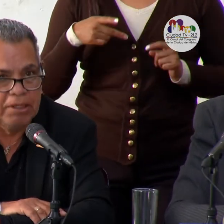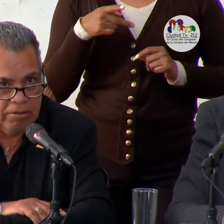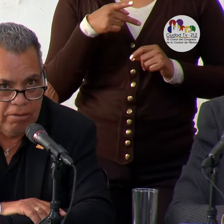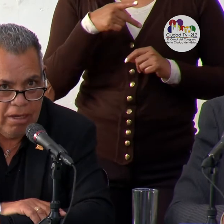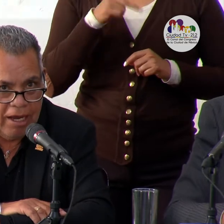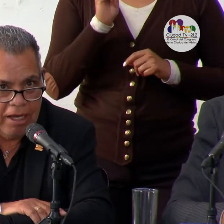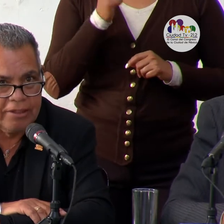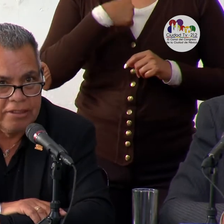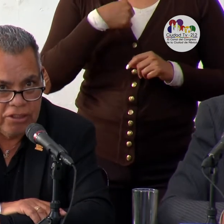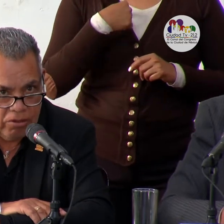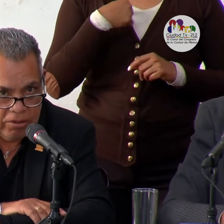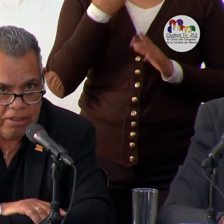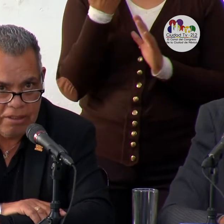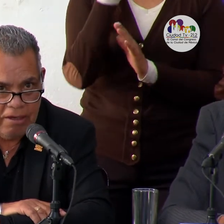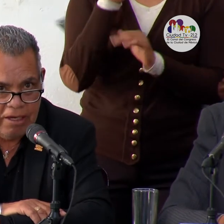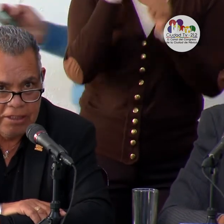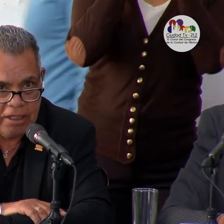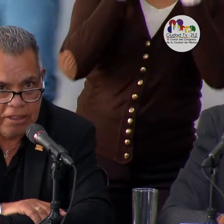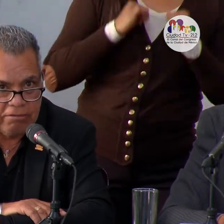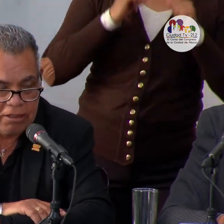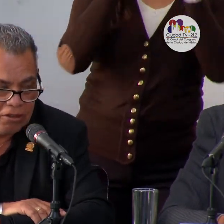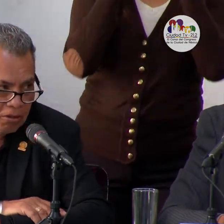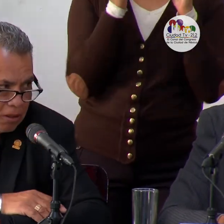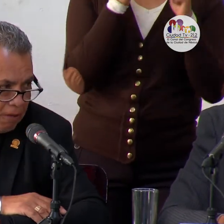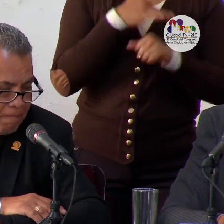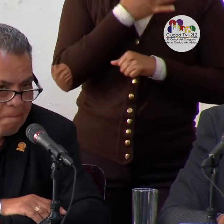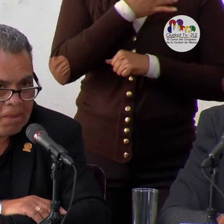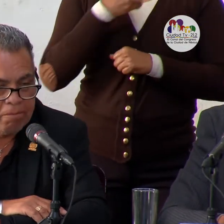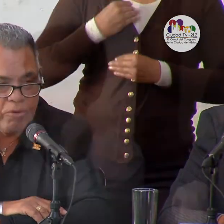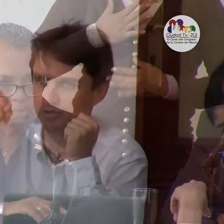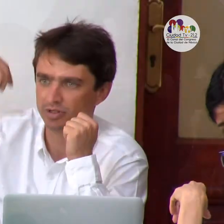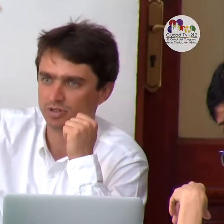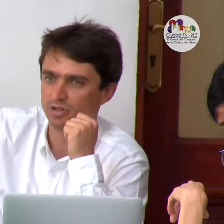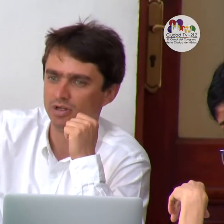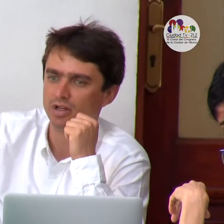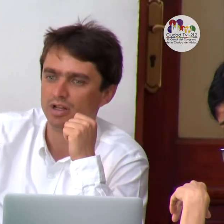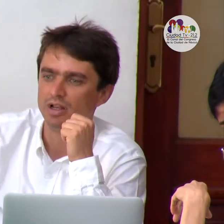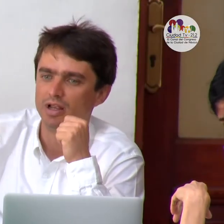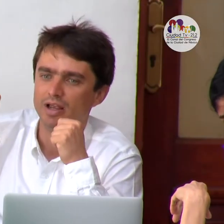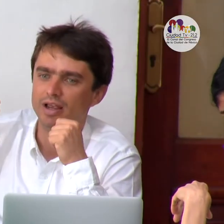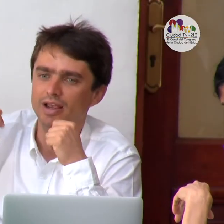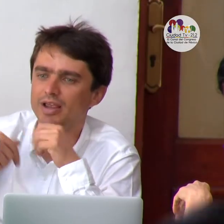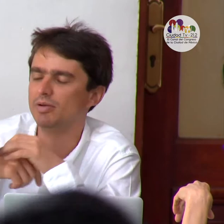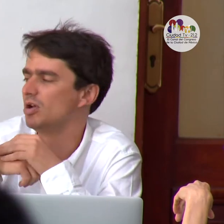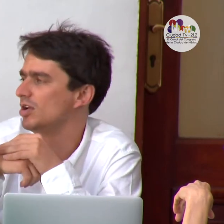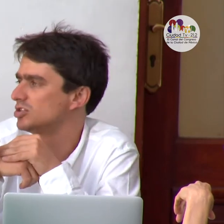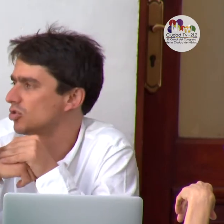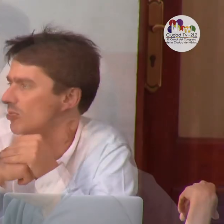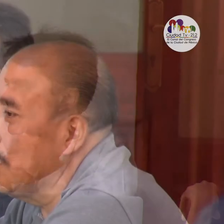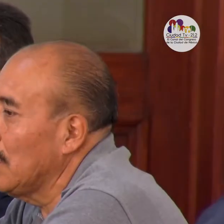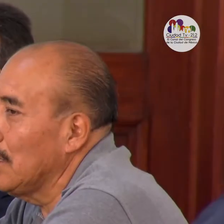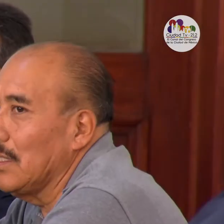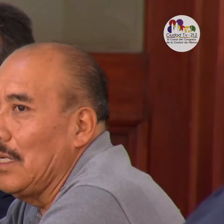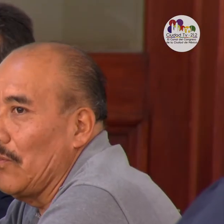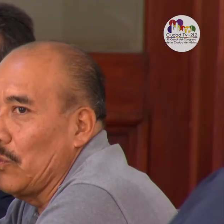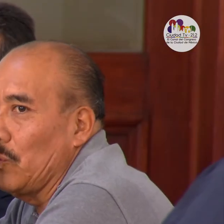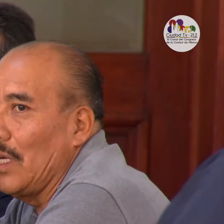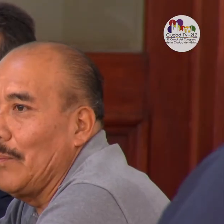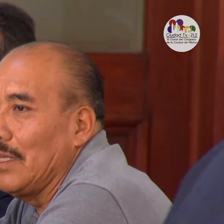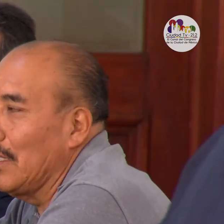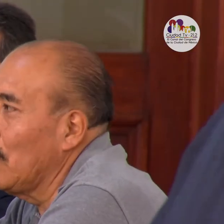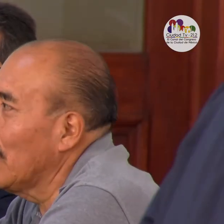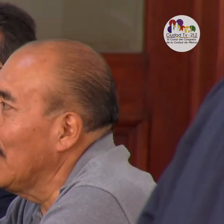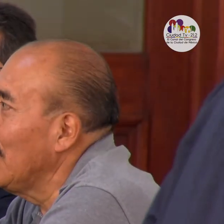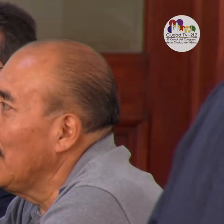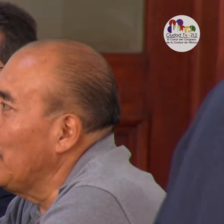y presidente de la Comisión de Movilidad Sustentable, Miguel Ángel Macedo Escartín, se dio voz a organizaciones y prestadores del servicio de